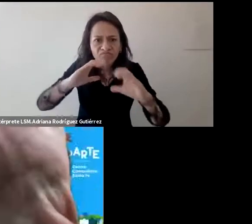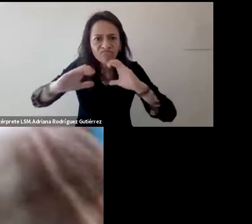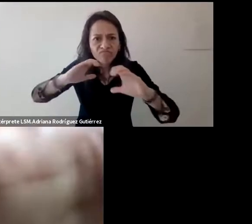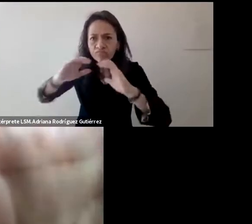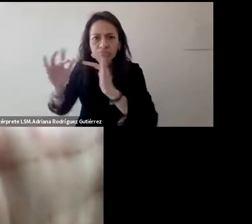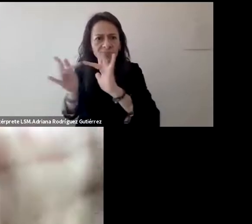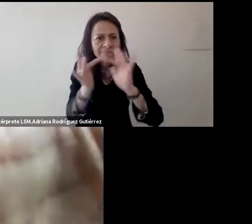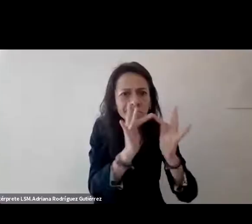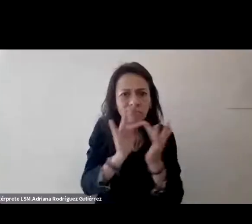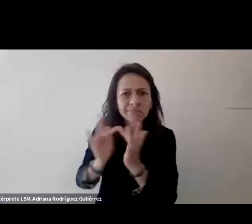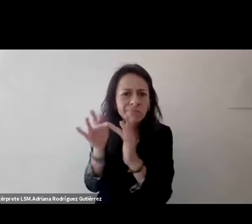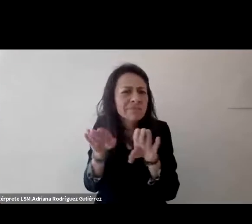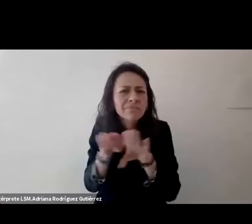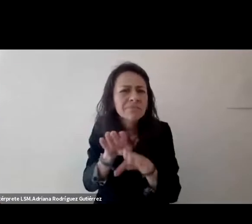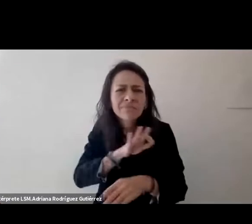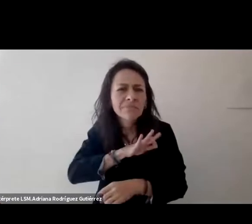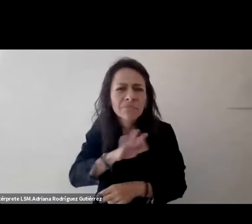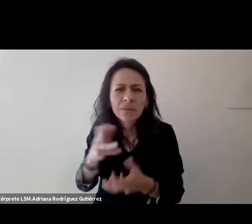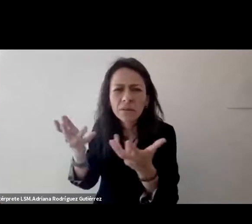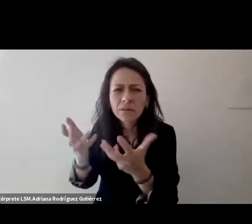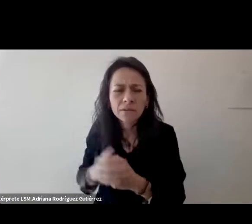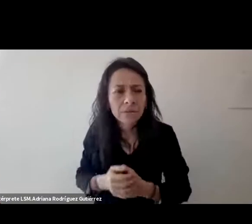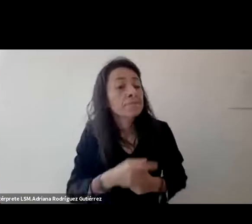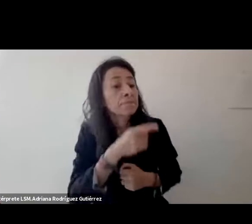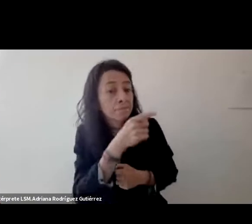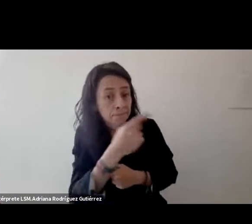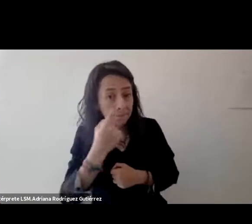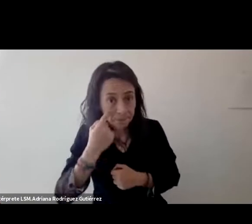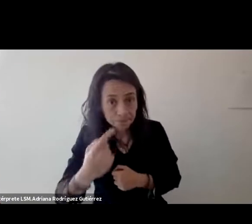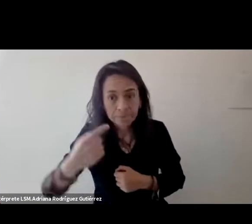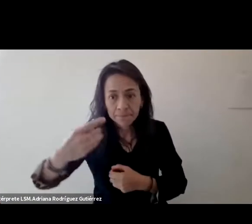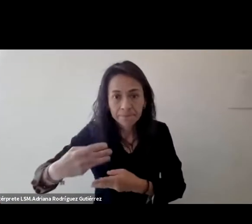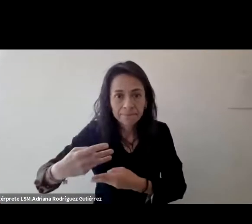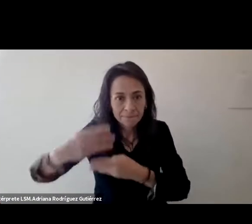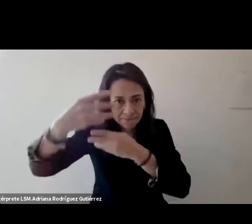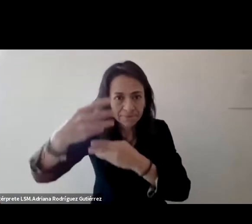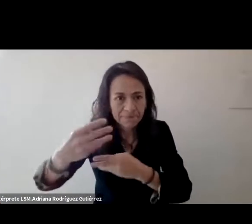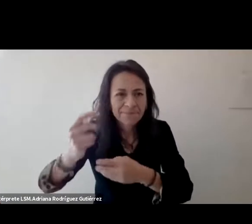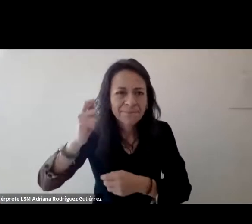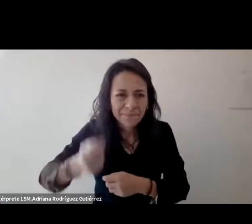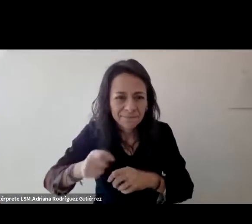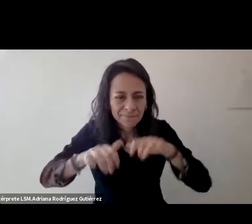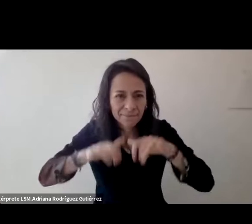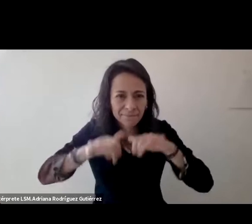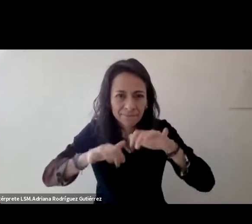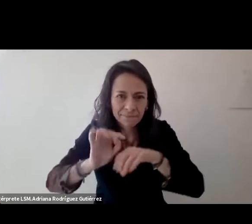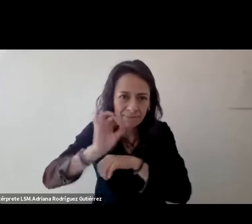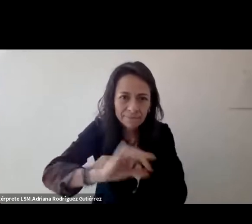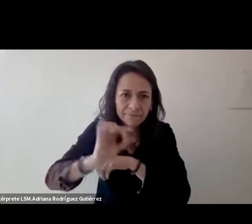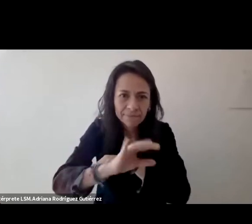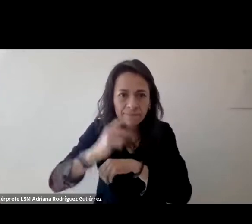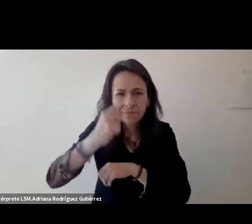Bien, pues en el chat, justamente no en la parte de preguntas y respuestas, sino en el